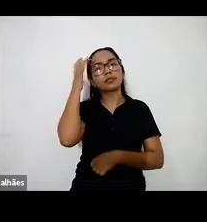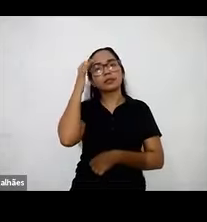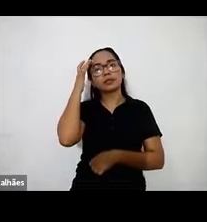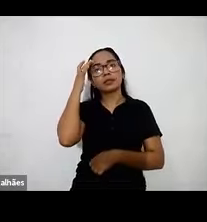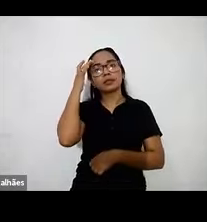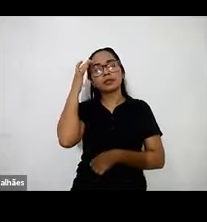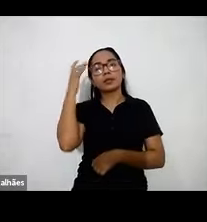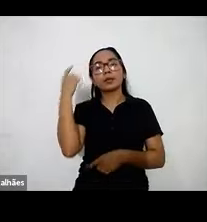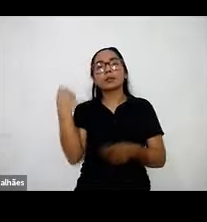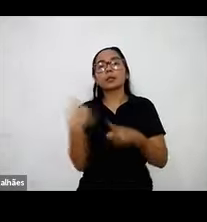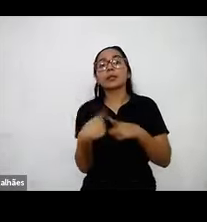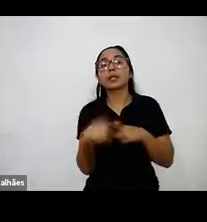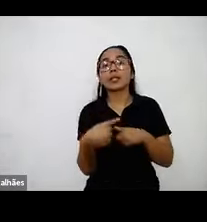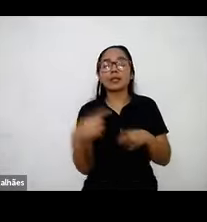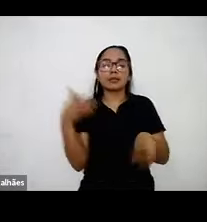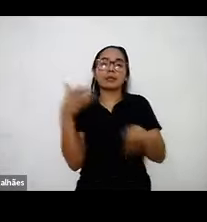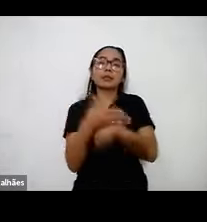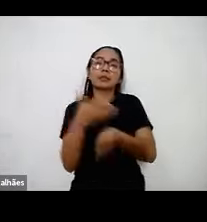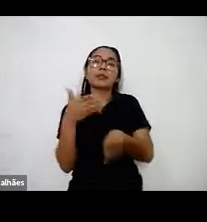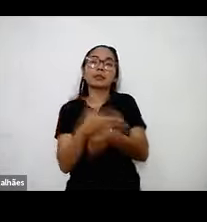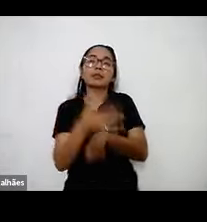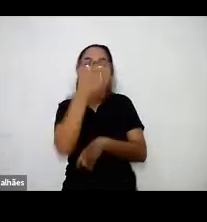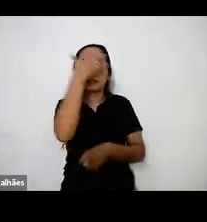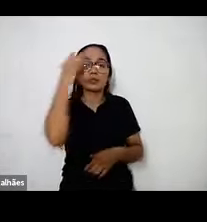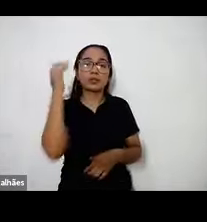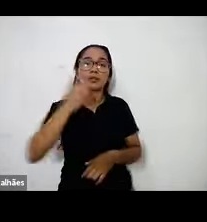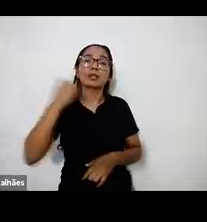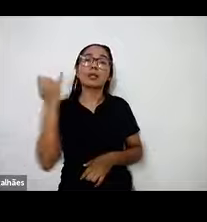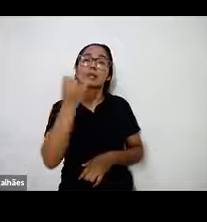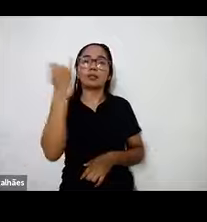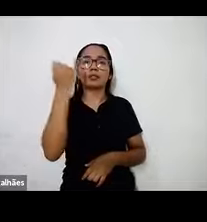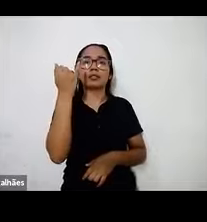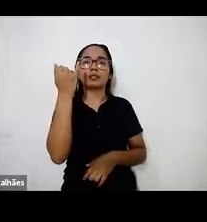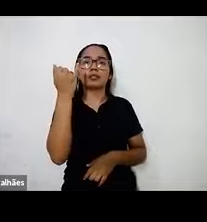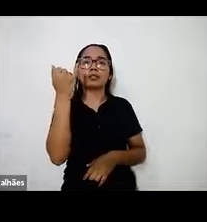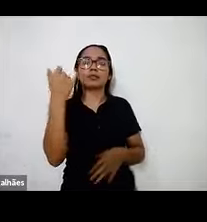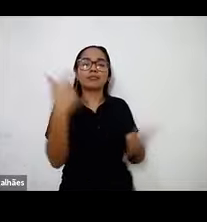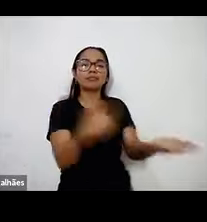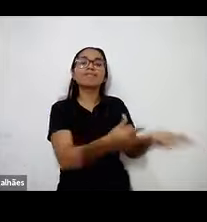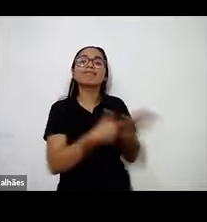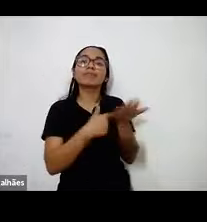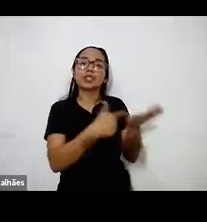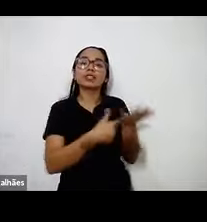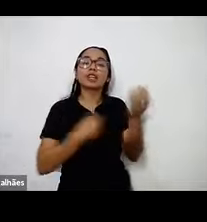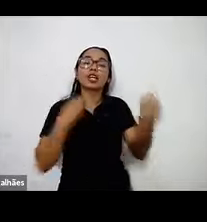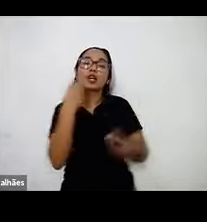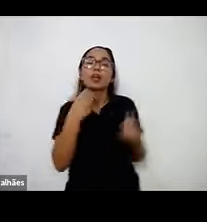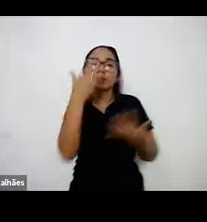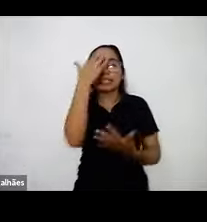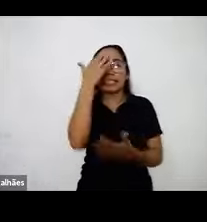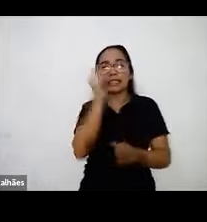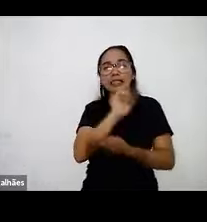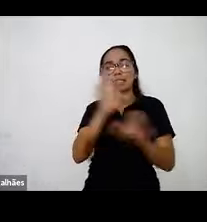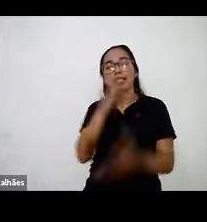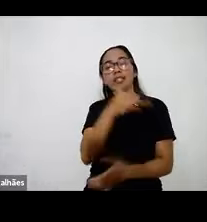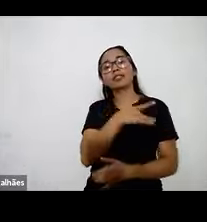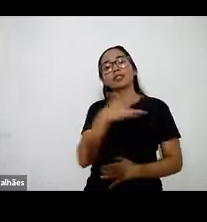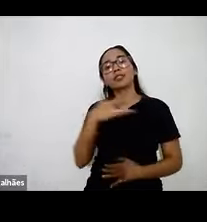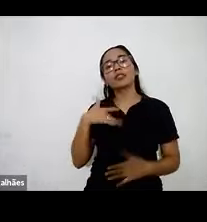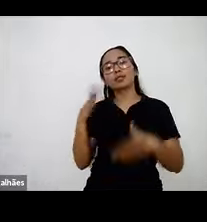que são usuários do Sistema Único de Saúde, mas são usuários de outras políticas públicas também. O